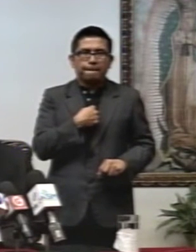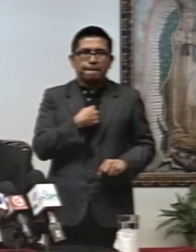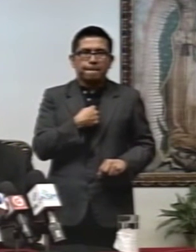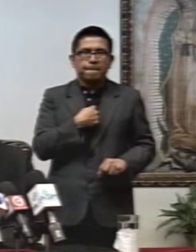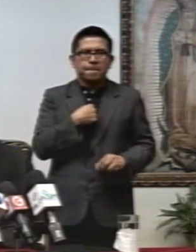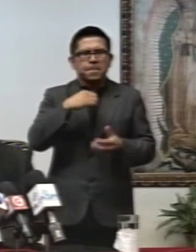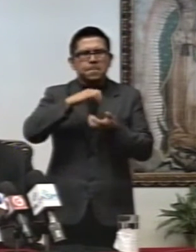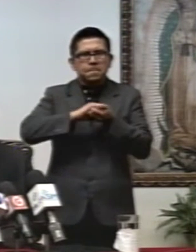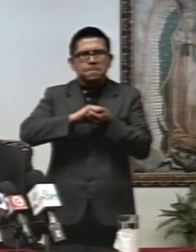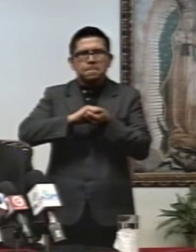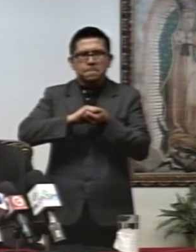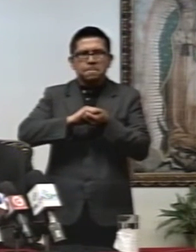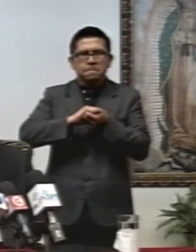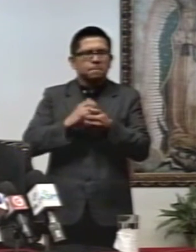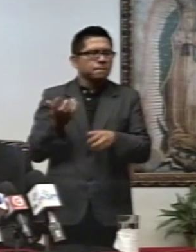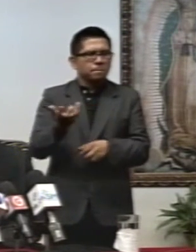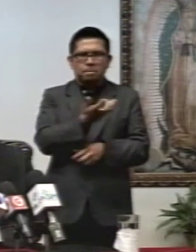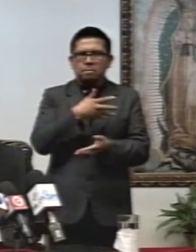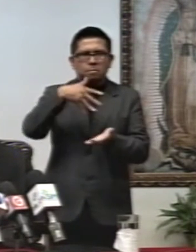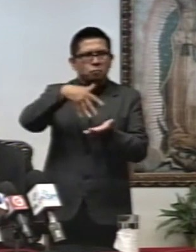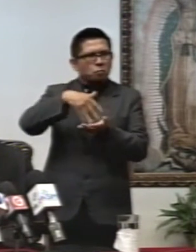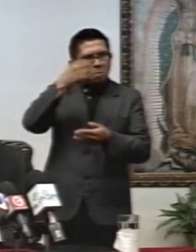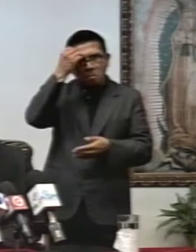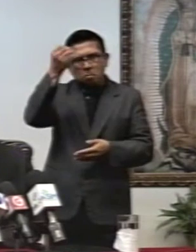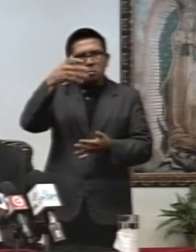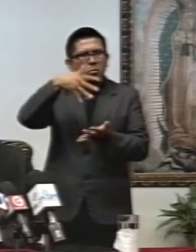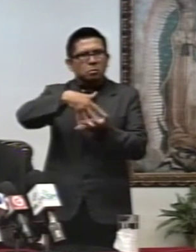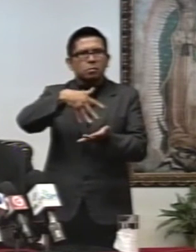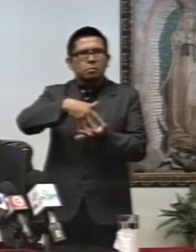me uno al sentir de la población, de la nación,